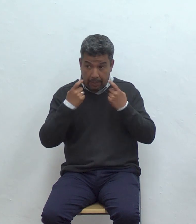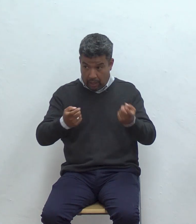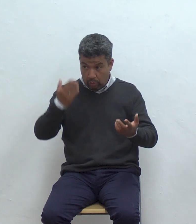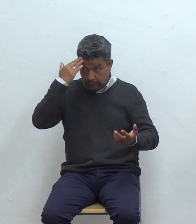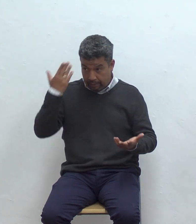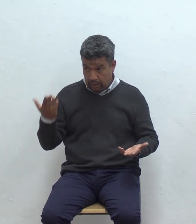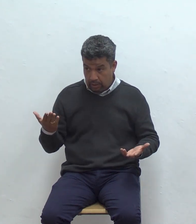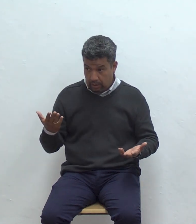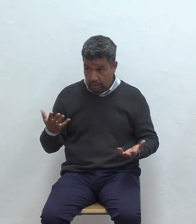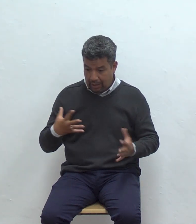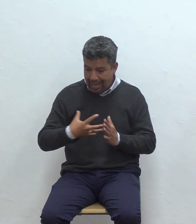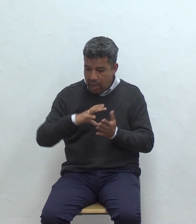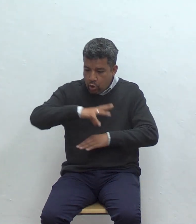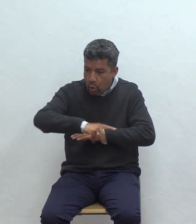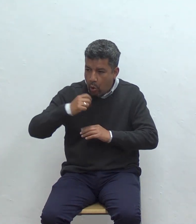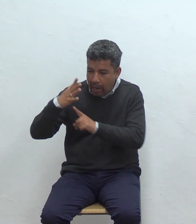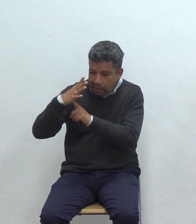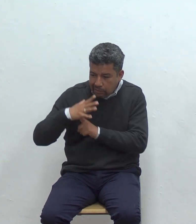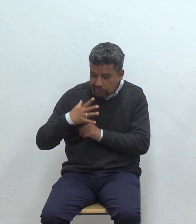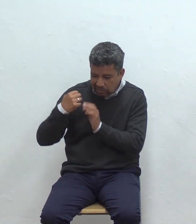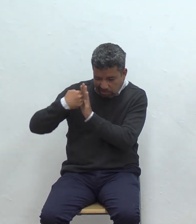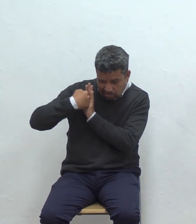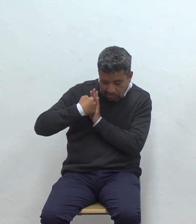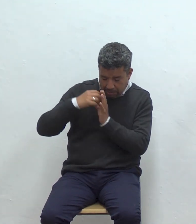pecado. Le roba, ¿no? Lo oprime,